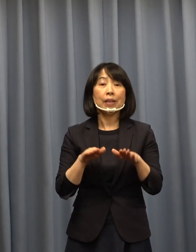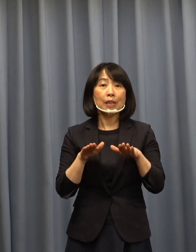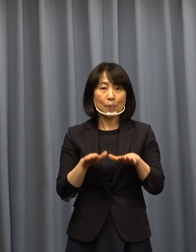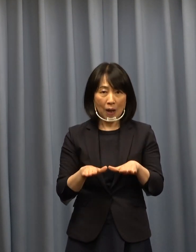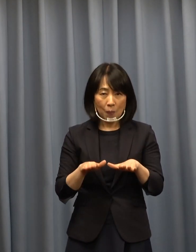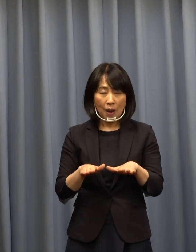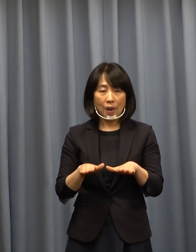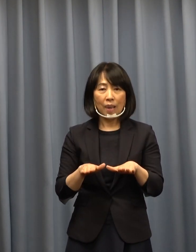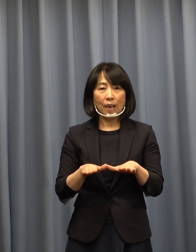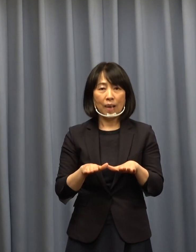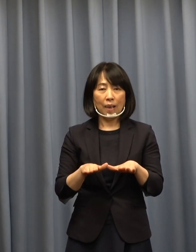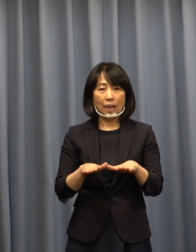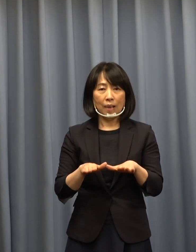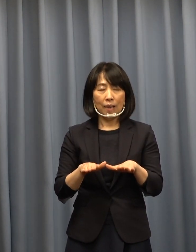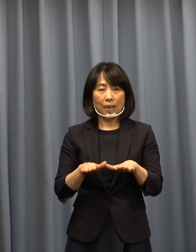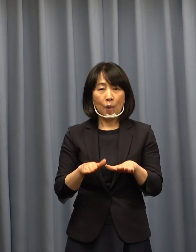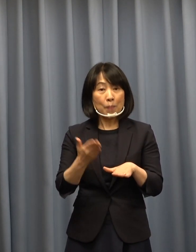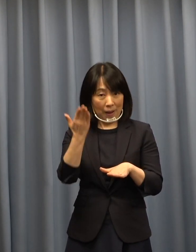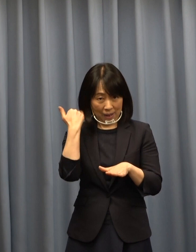ティックにというんでしょうか、